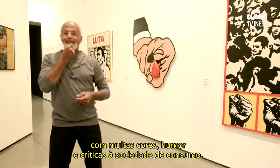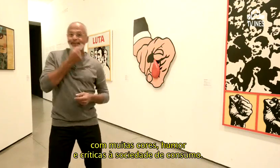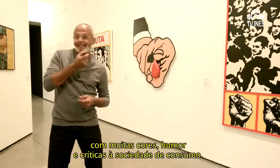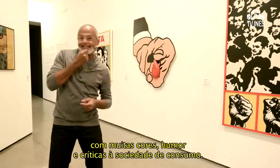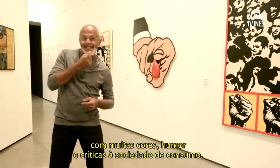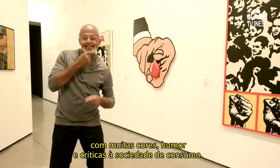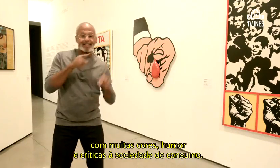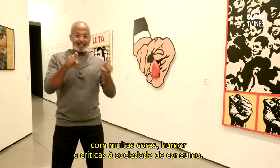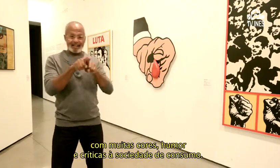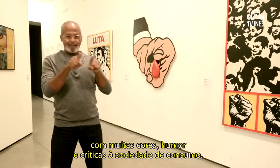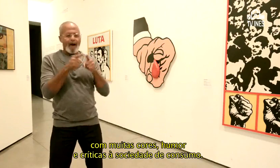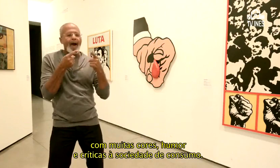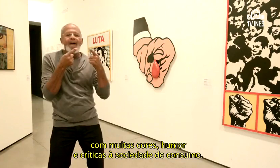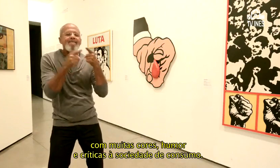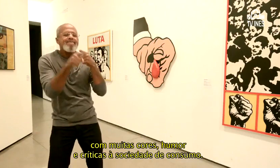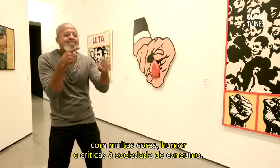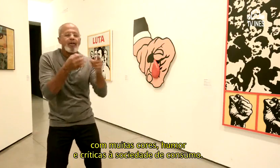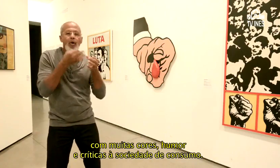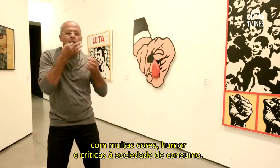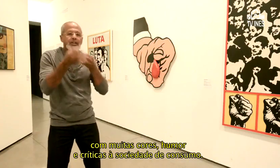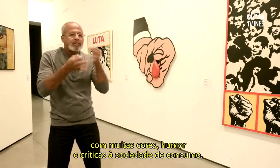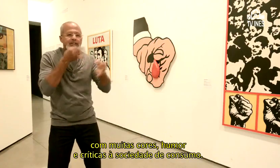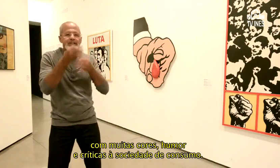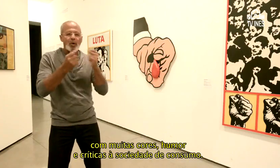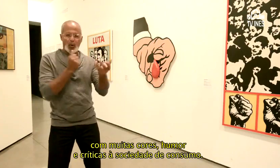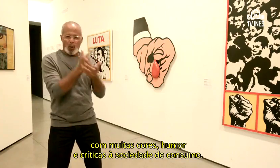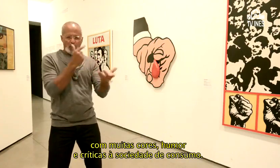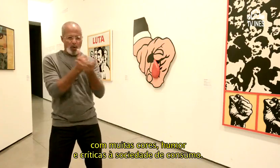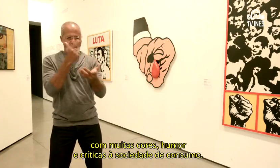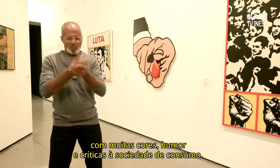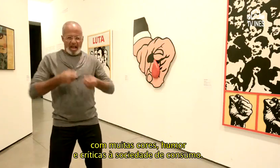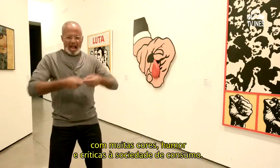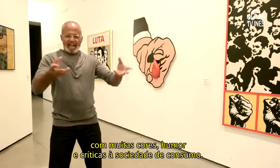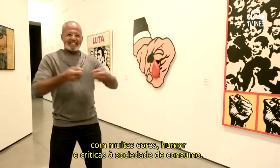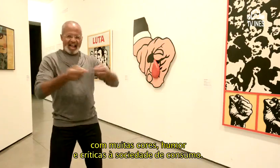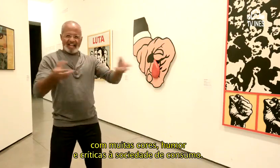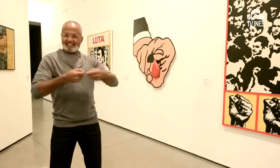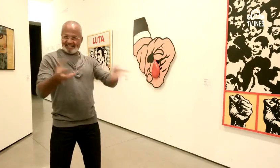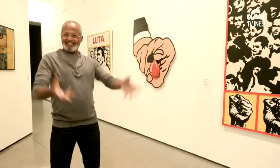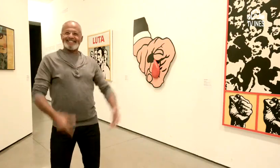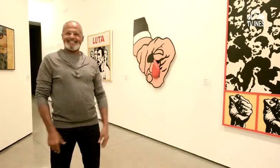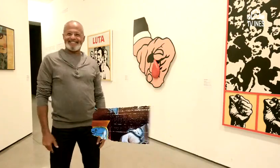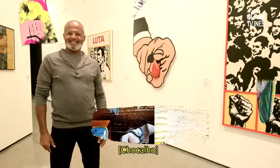cores, humor e críticas à sociedade de consumo.